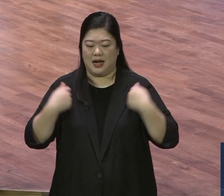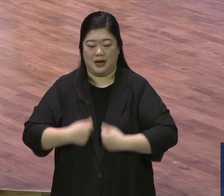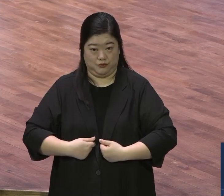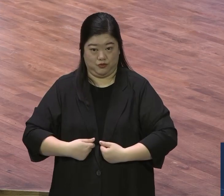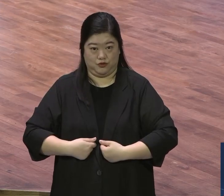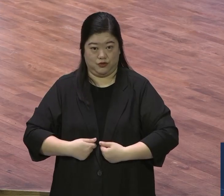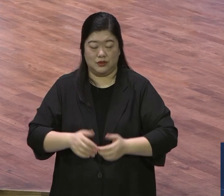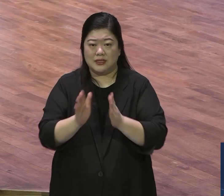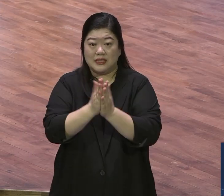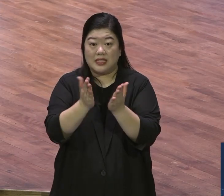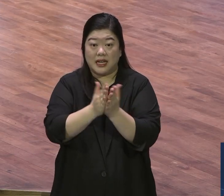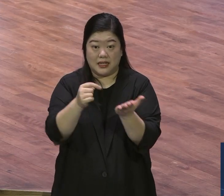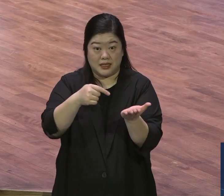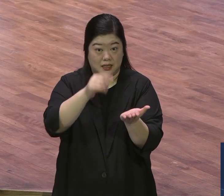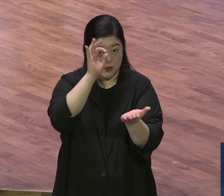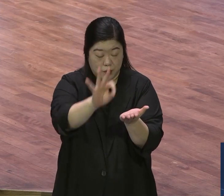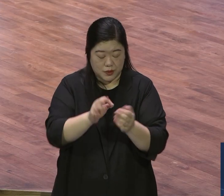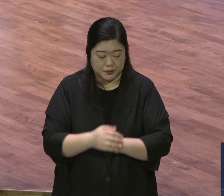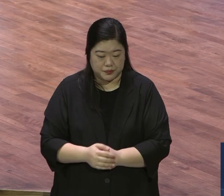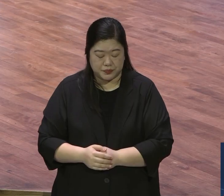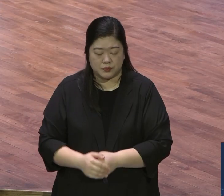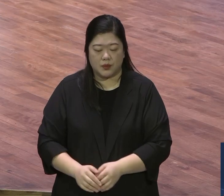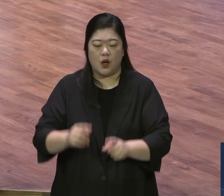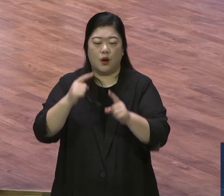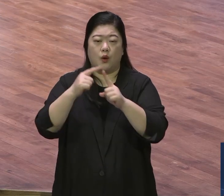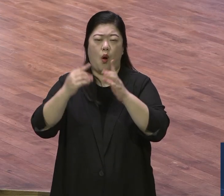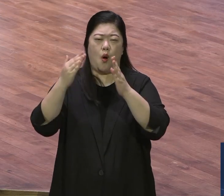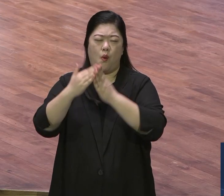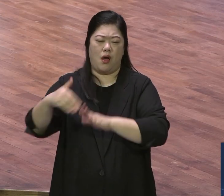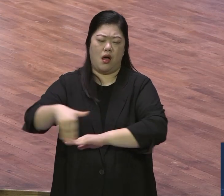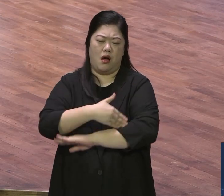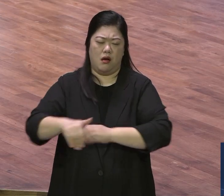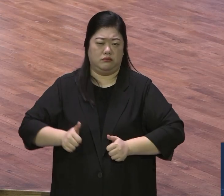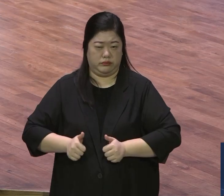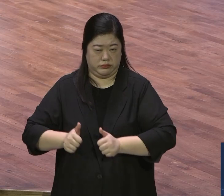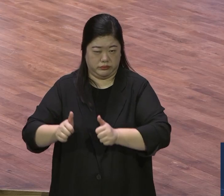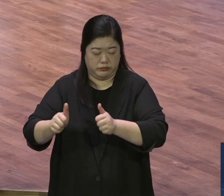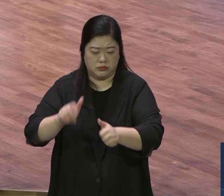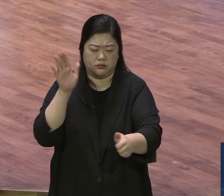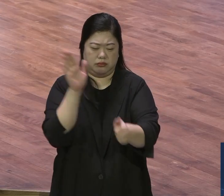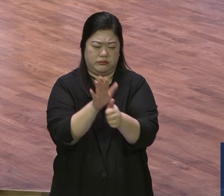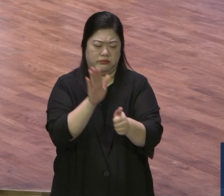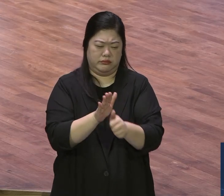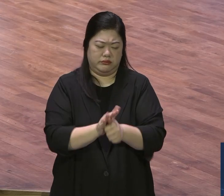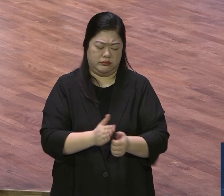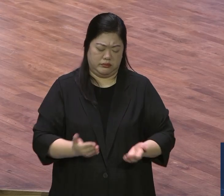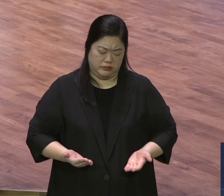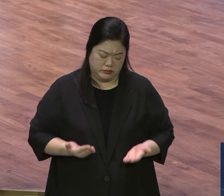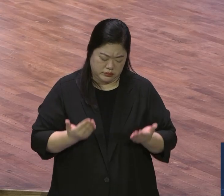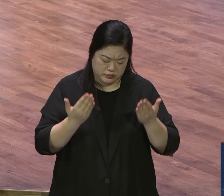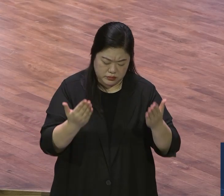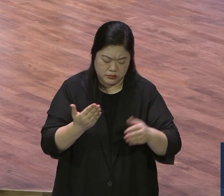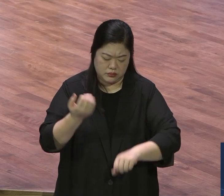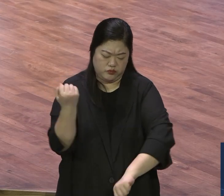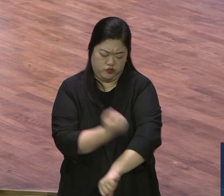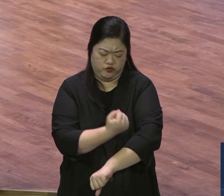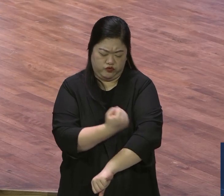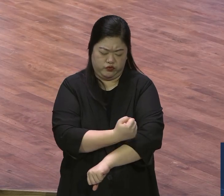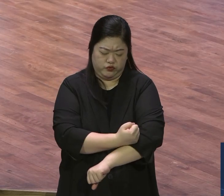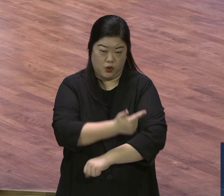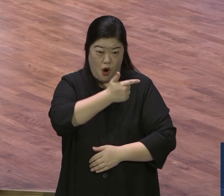교회에 열심히 나가고 선행에 힘쓰고 고행을 자초하는 사람은 자신이